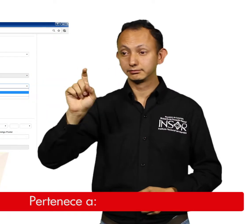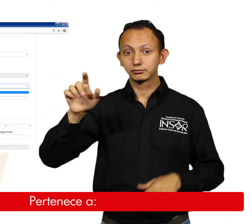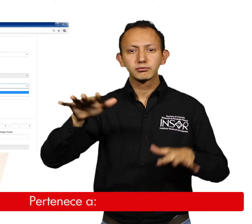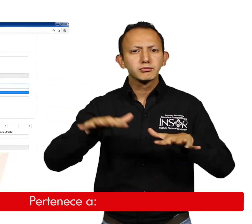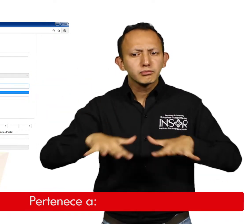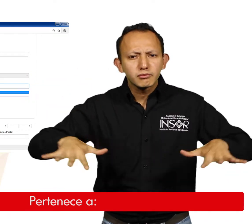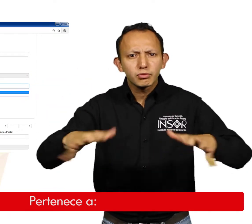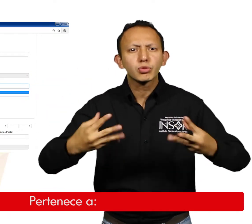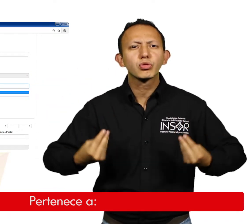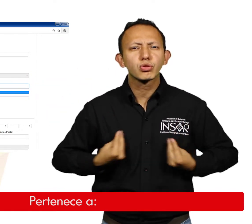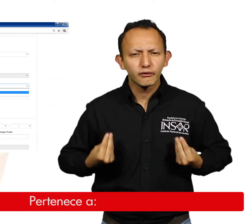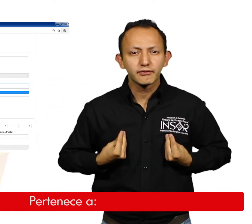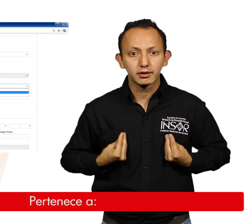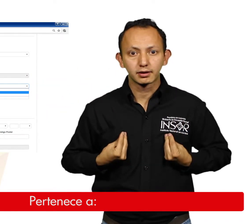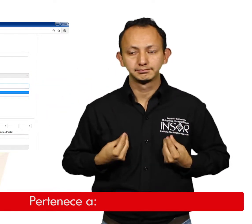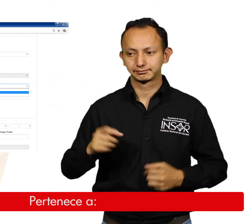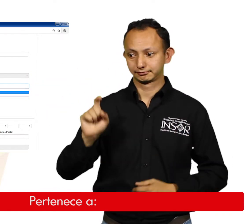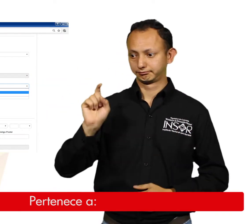Pertenece a...